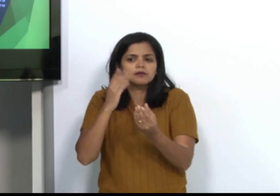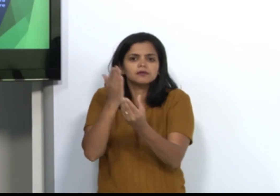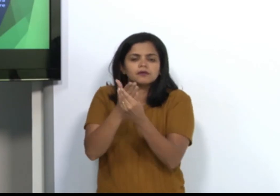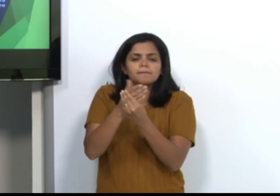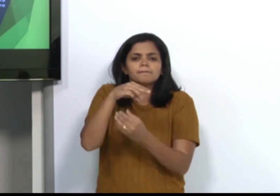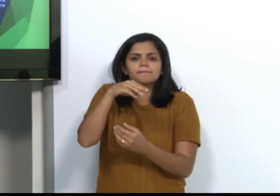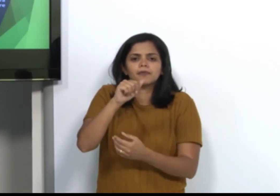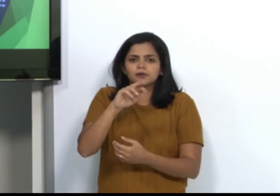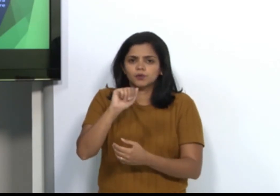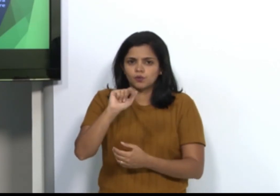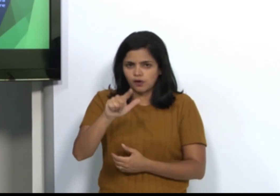convenções utilizadas.